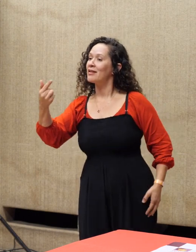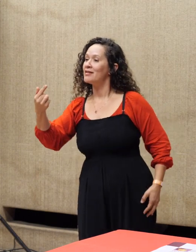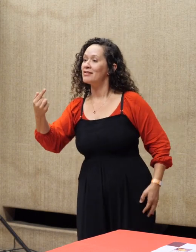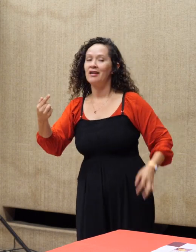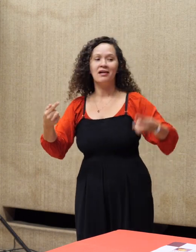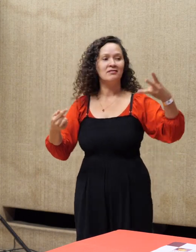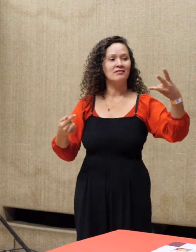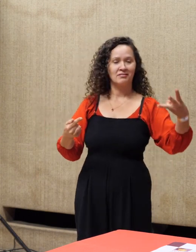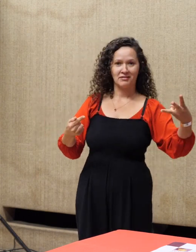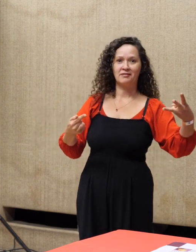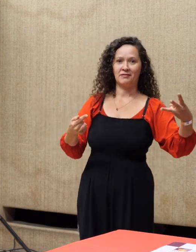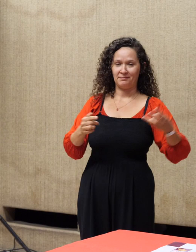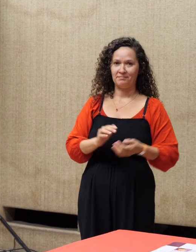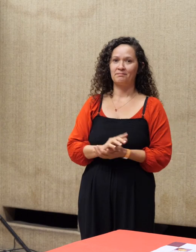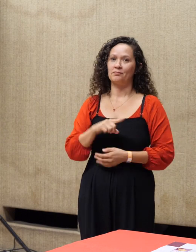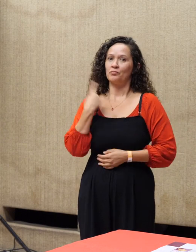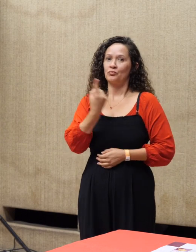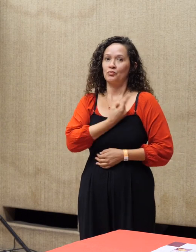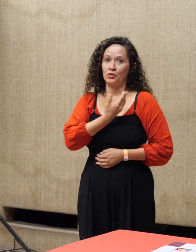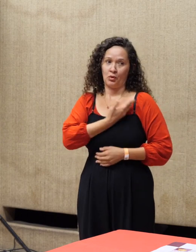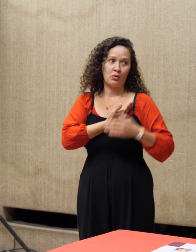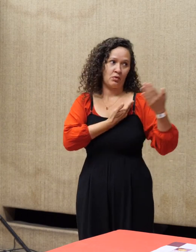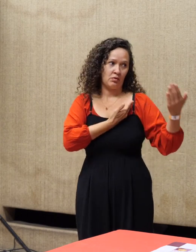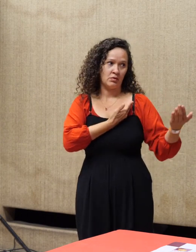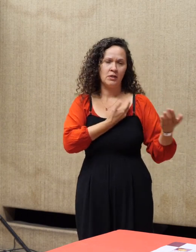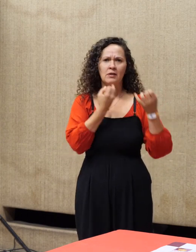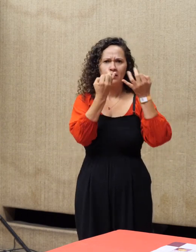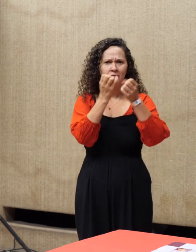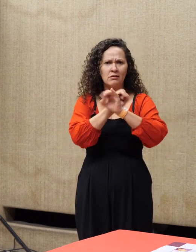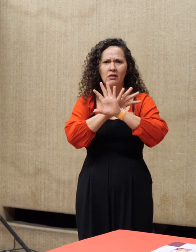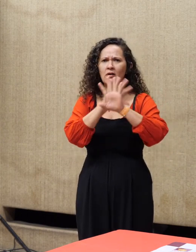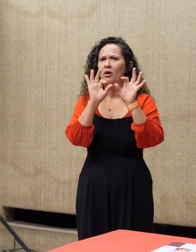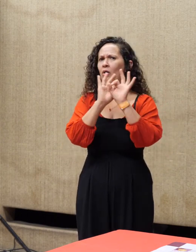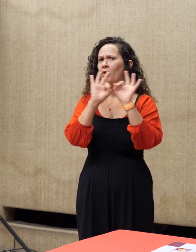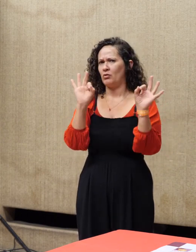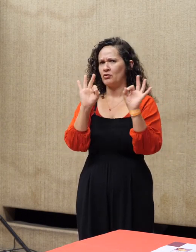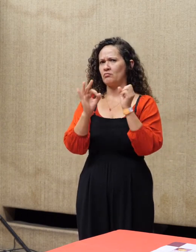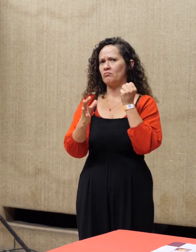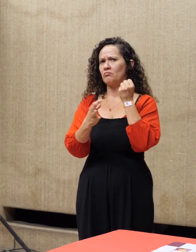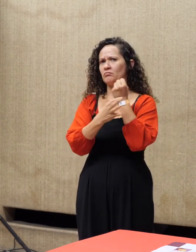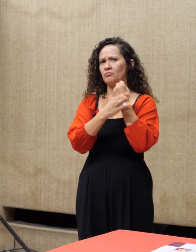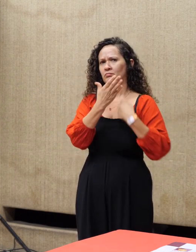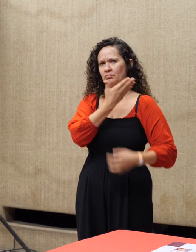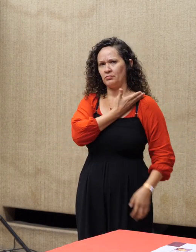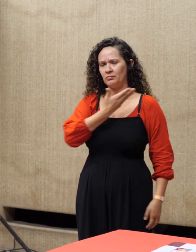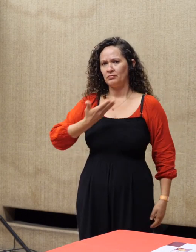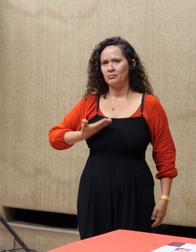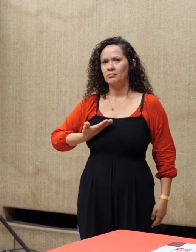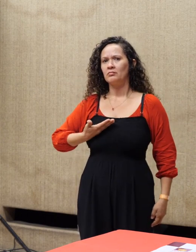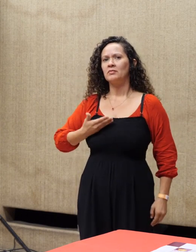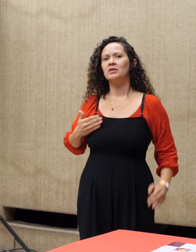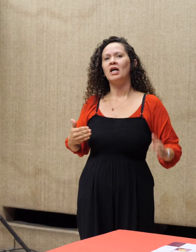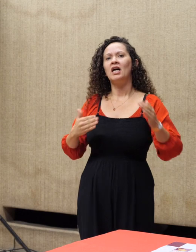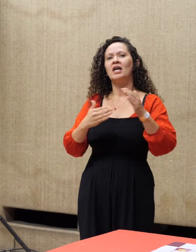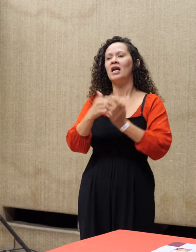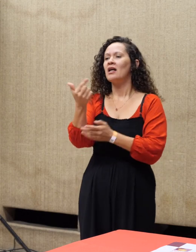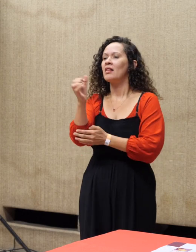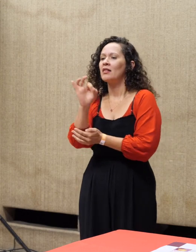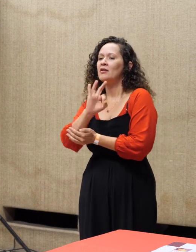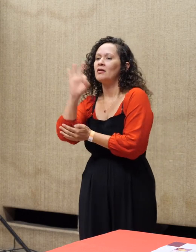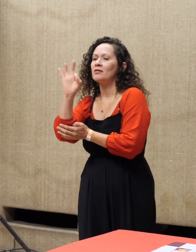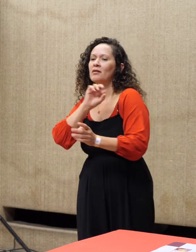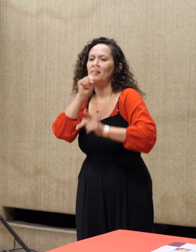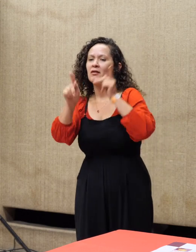37. O nosso colega aqui bem pontuou que a segurança pública atinge 100%